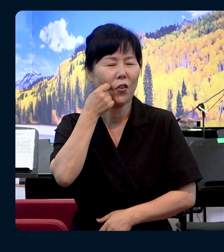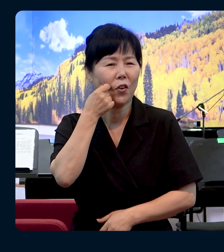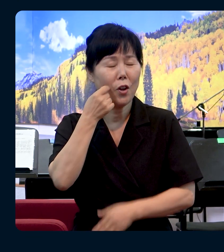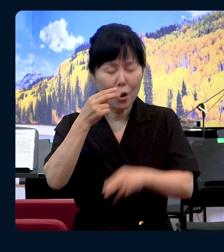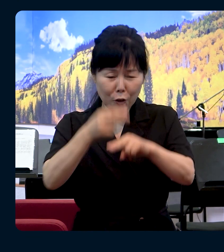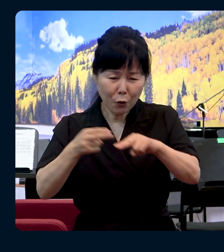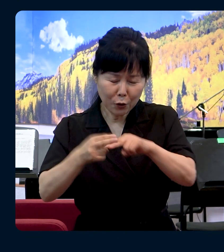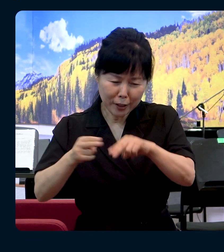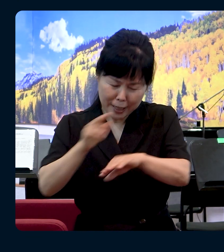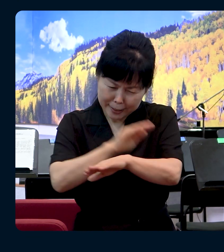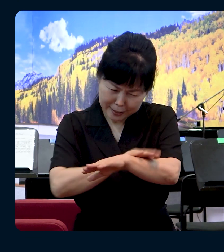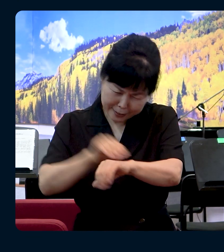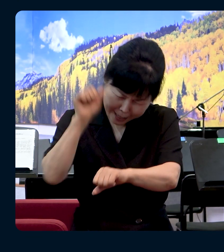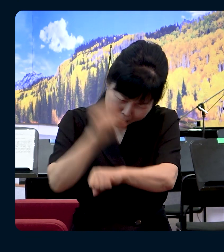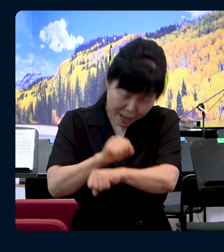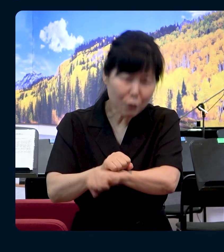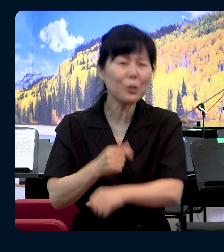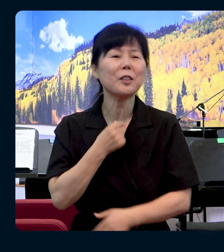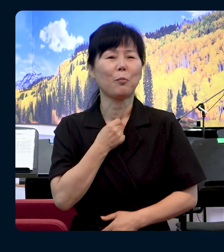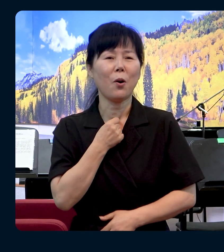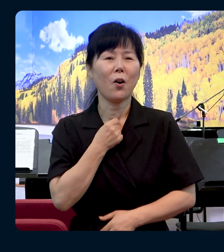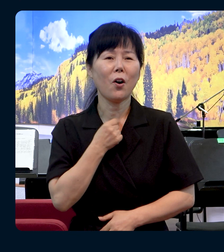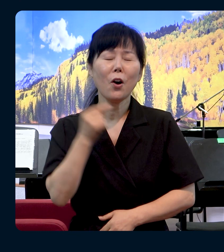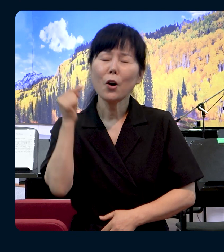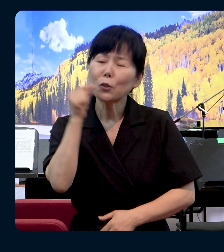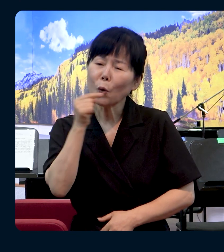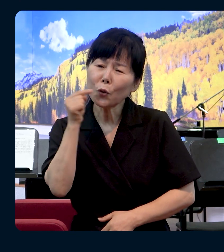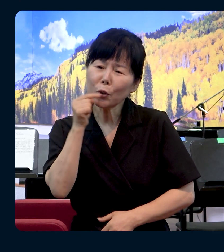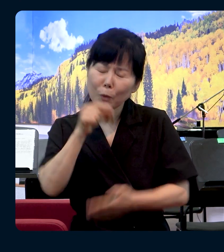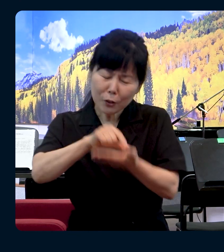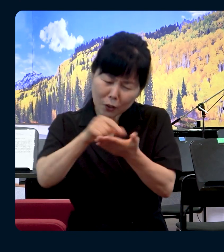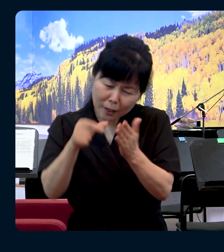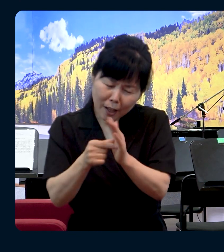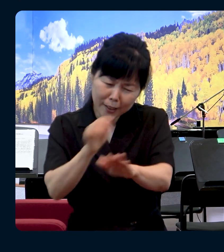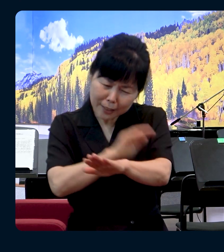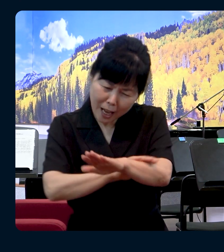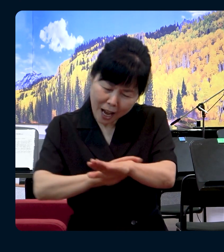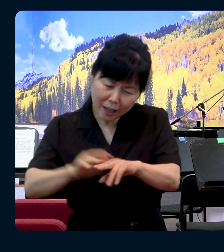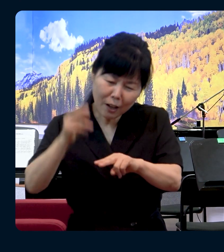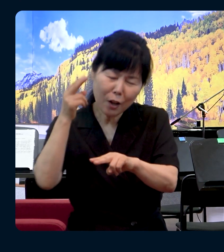있겠어요? 우리 집에도 그런 일이 많이 있지만 맞추고 싶어 해요. 안 맞는 게 문제지.